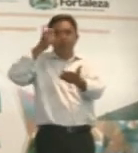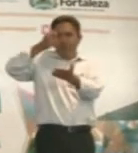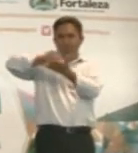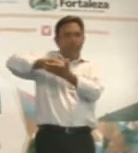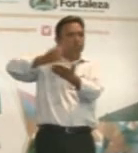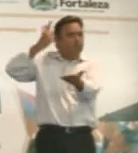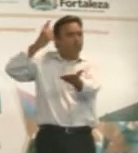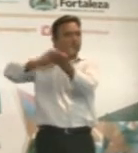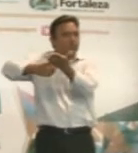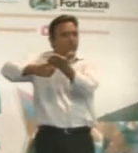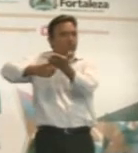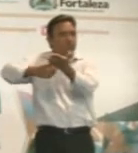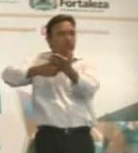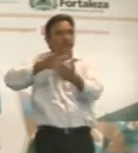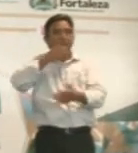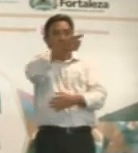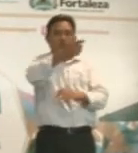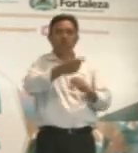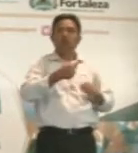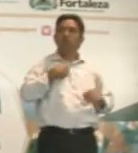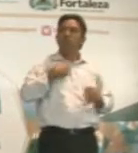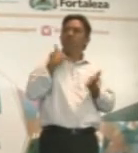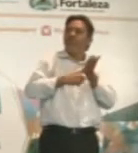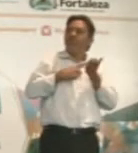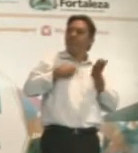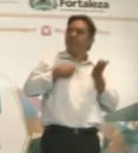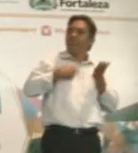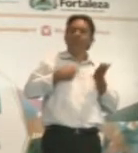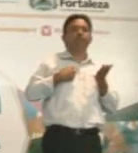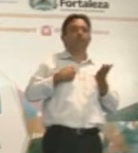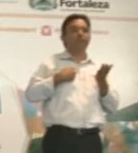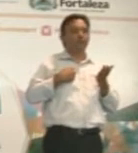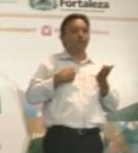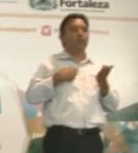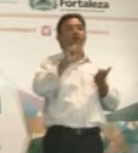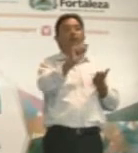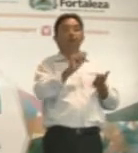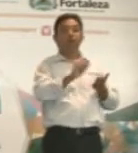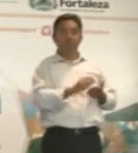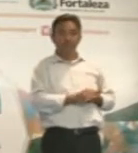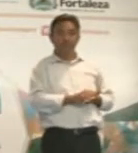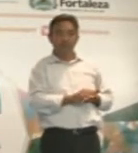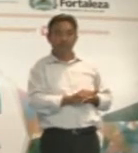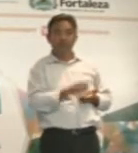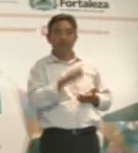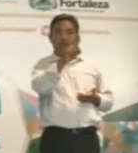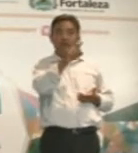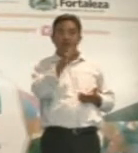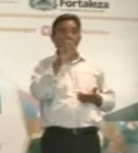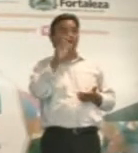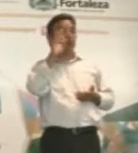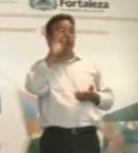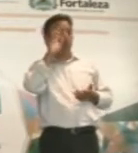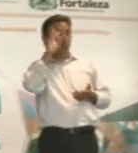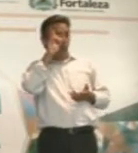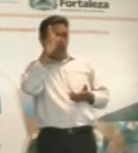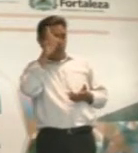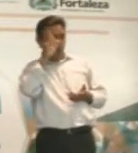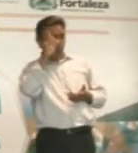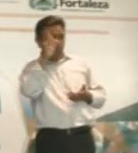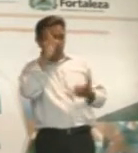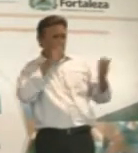Jorge Wilson, você vai assumir um compromisso com você. Sabe o que é que você vai fazer? Você vai olhar todos os dias